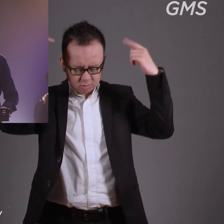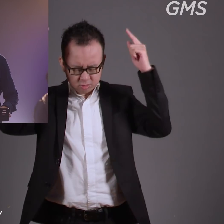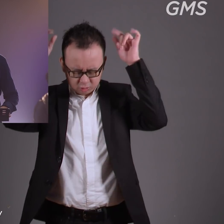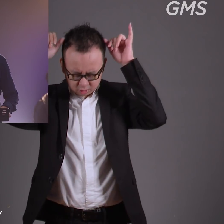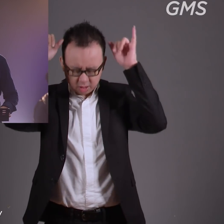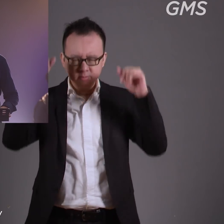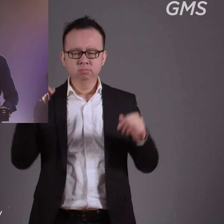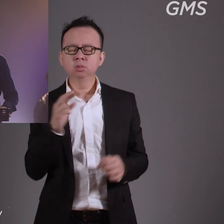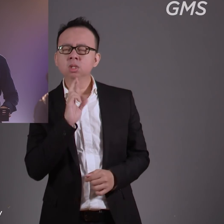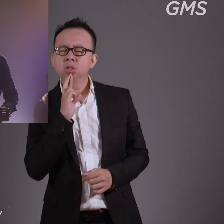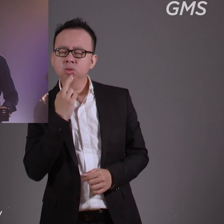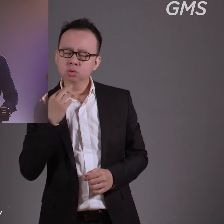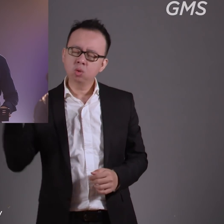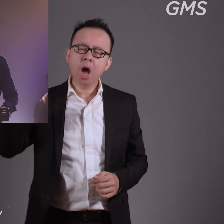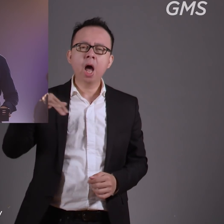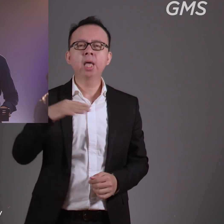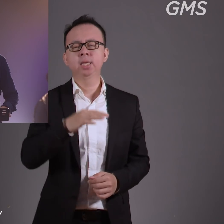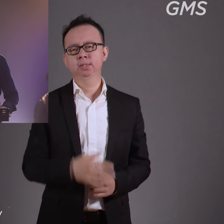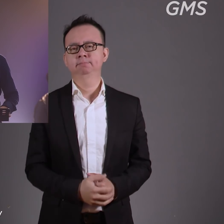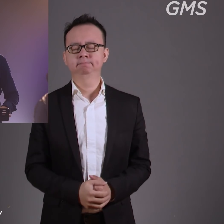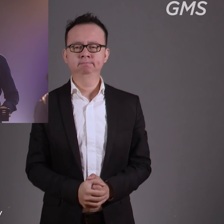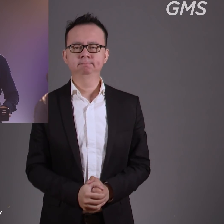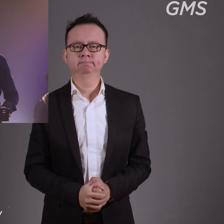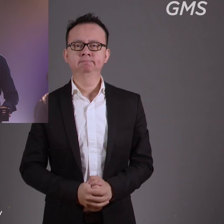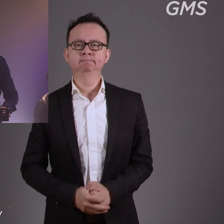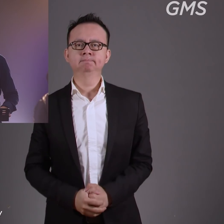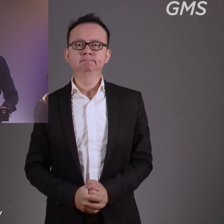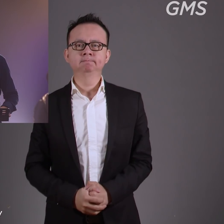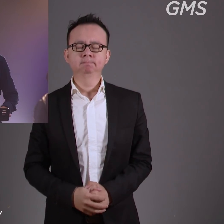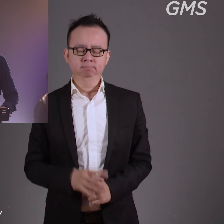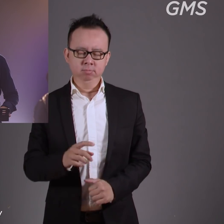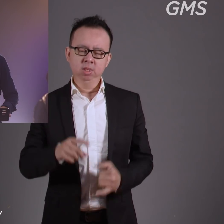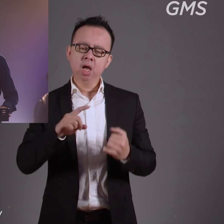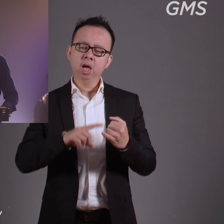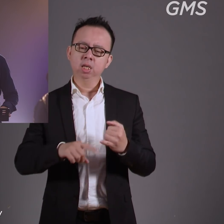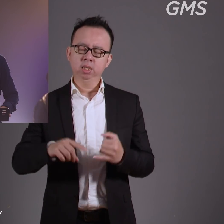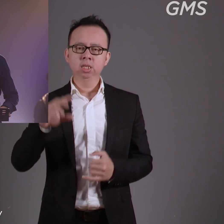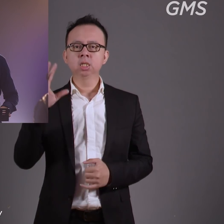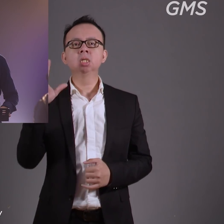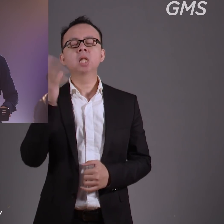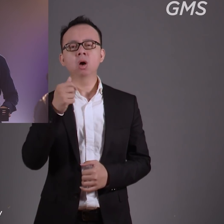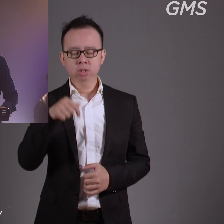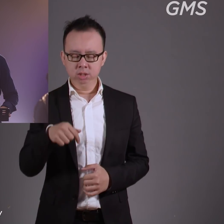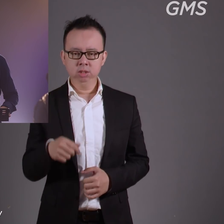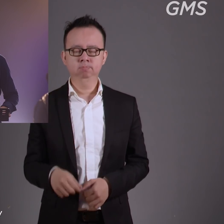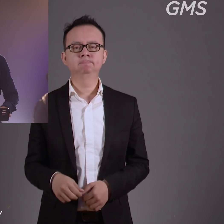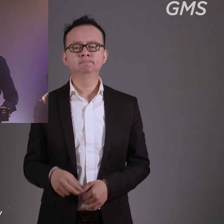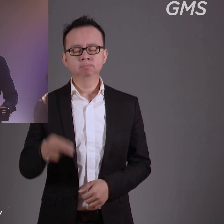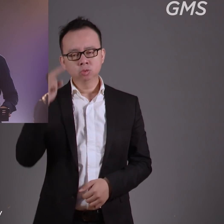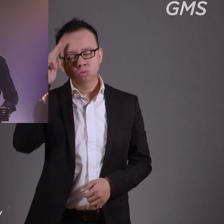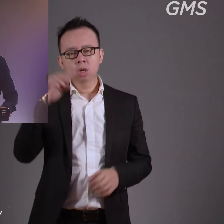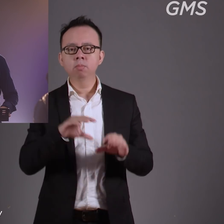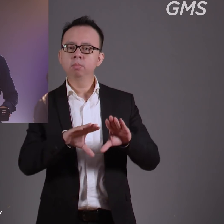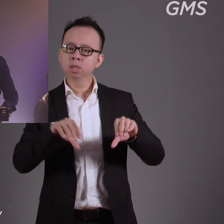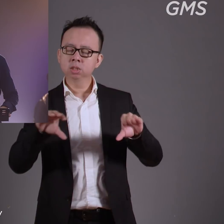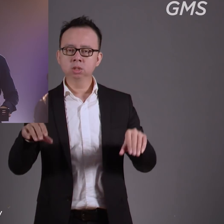Kami rindu untuk semakin mengenalmu di tahun yang baru, di penghujung tahun yang lama ini. Tuhan bekerja, Tuhan